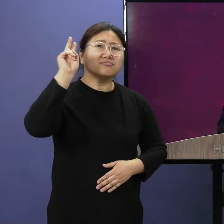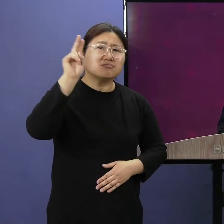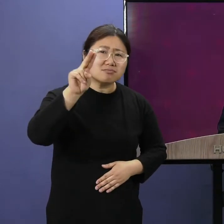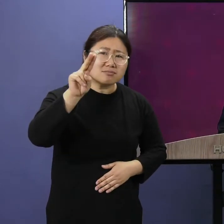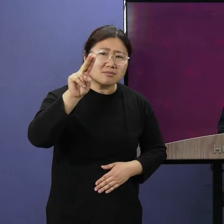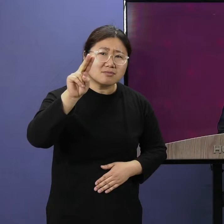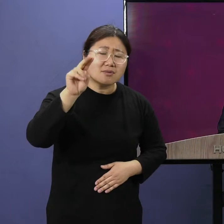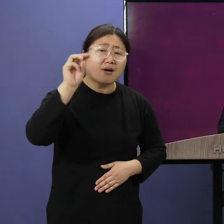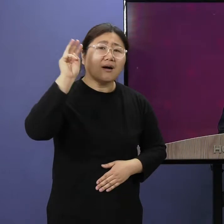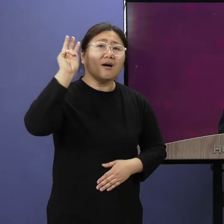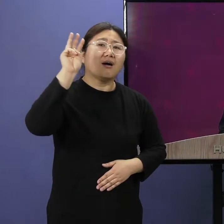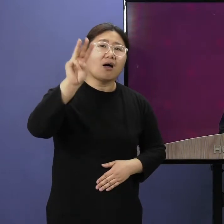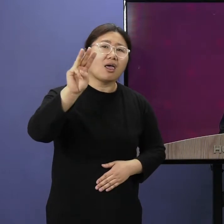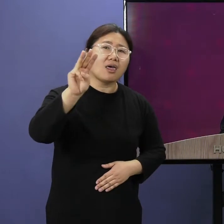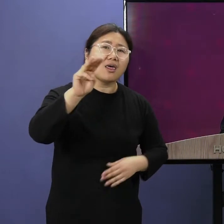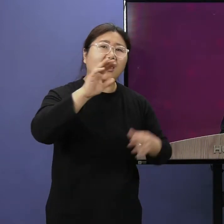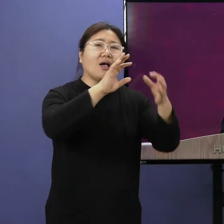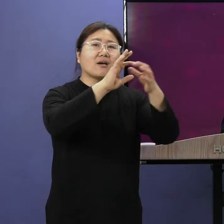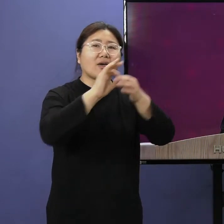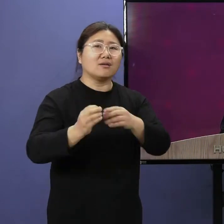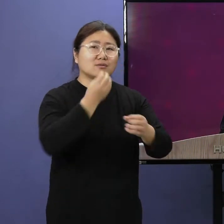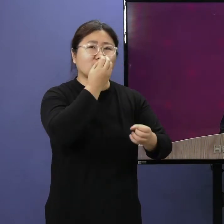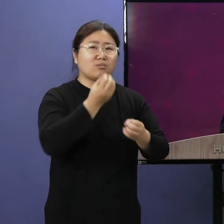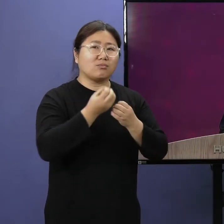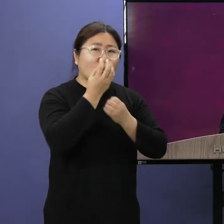지났는데도 계속되었습니다.